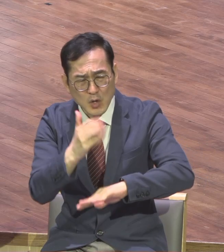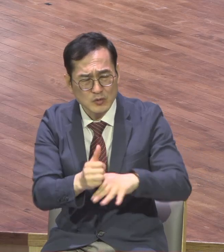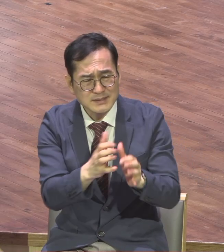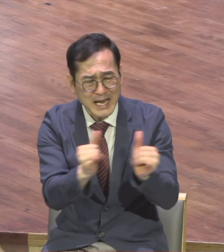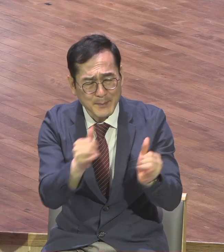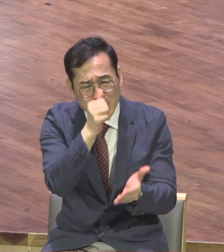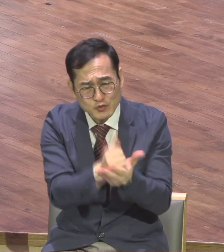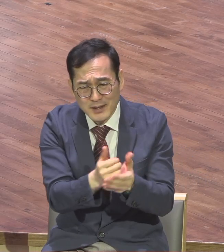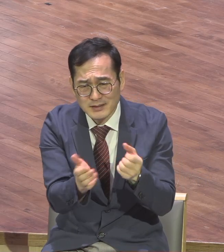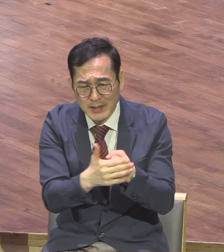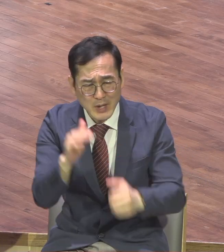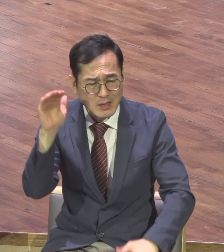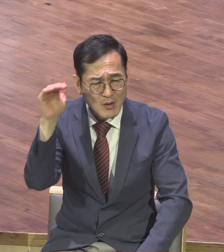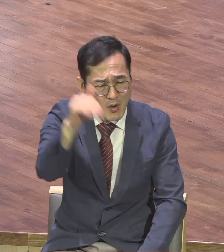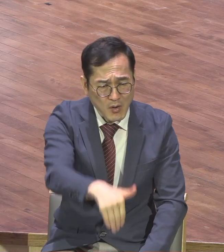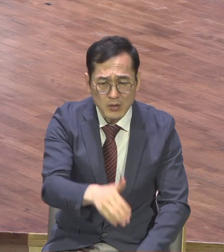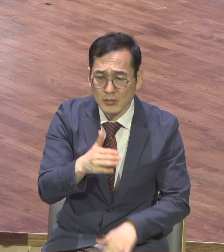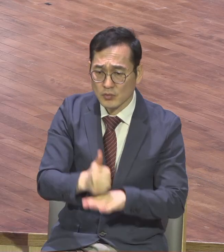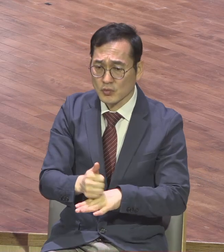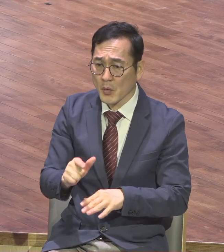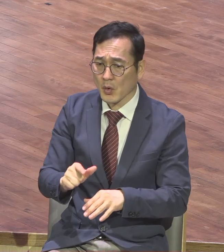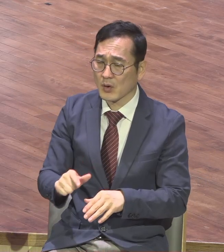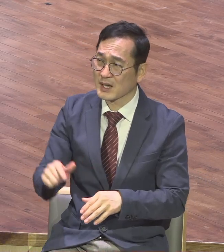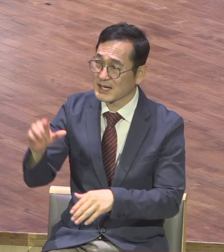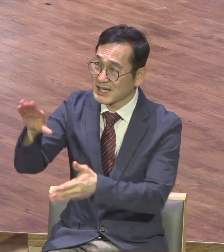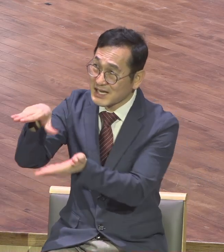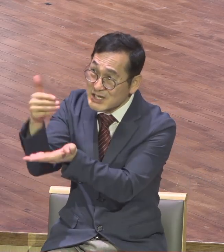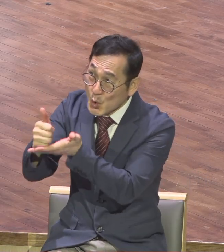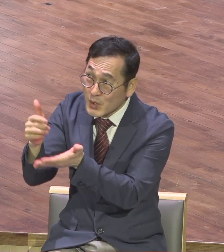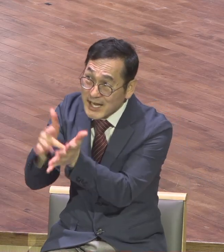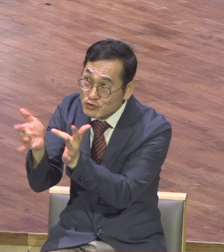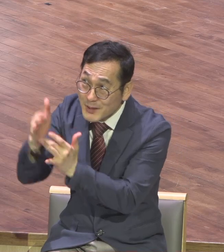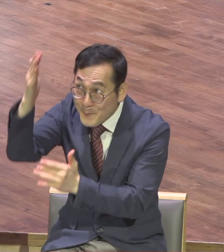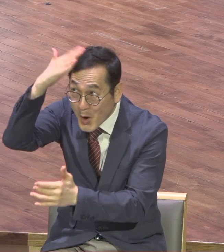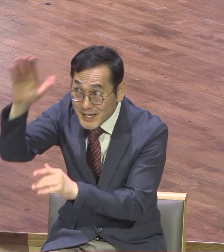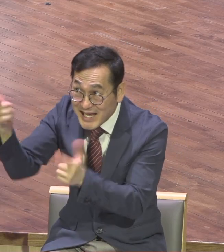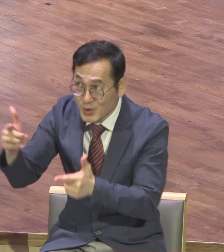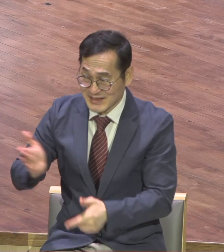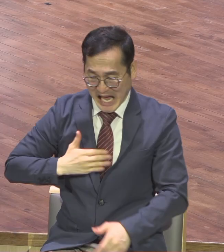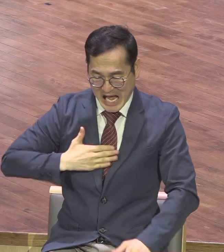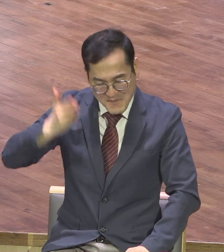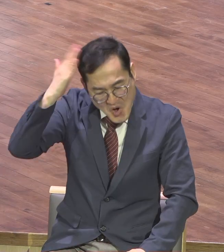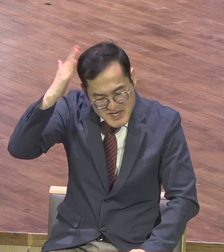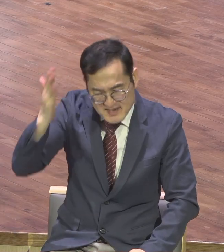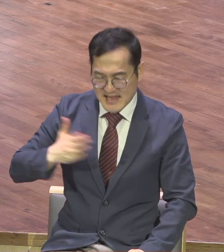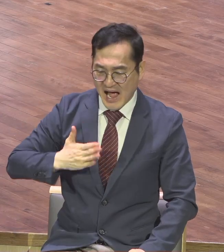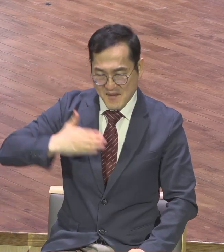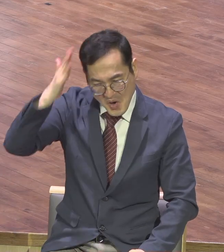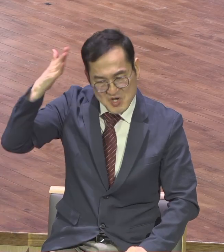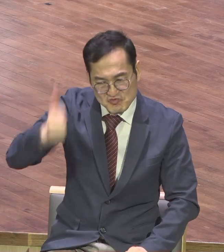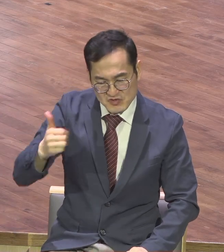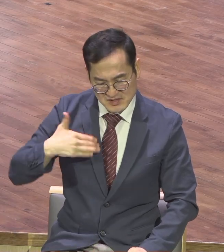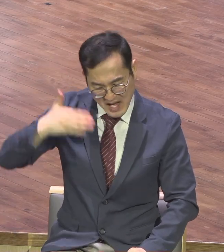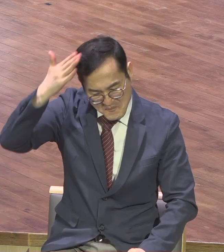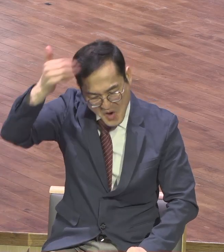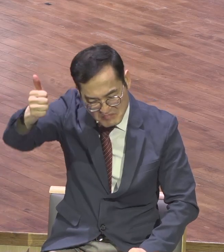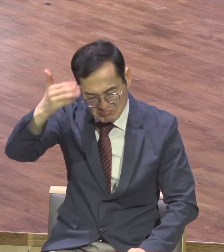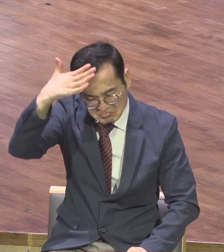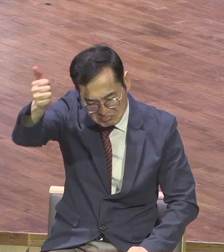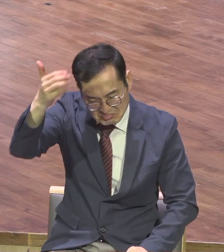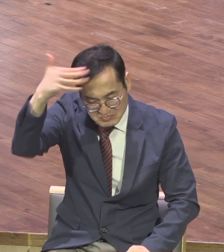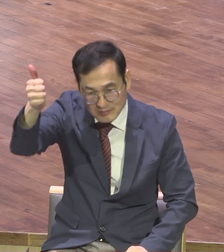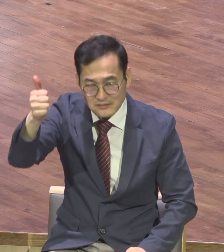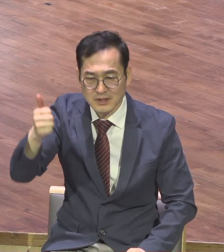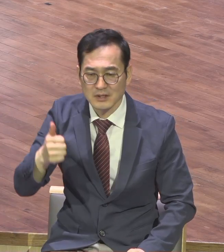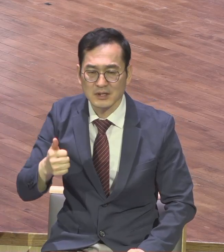인간은 자기가 머리야, 자기가 머리, 자기 스스로 머리, 자기가 주인이야. 이 바뀌어져 버렸어,